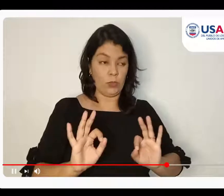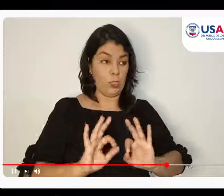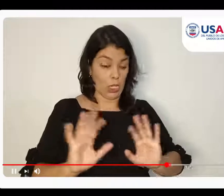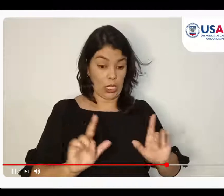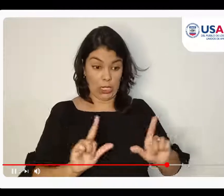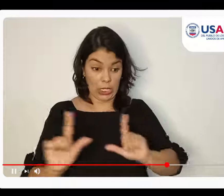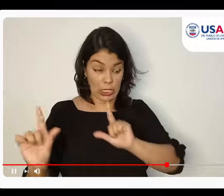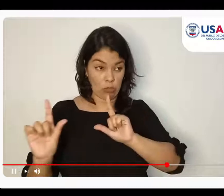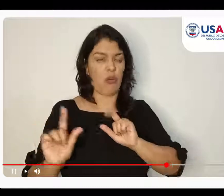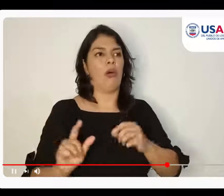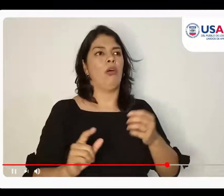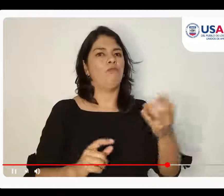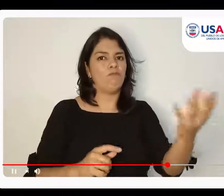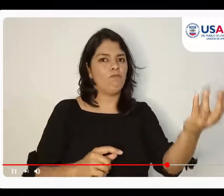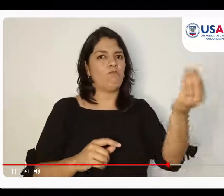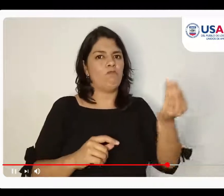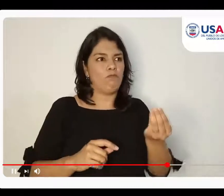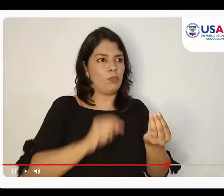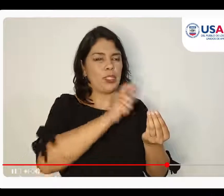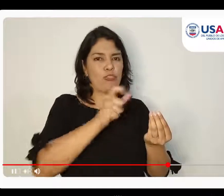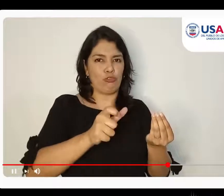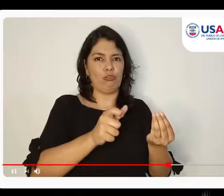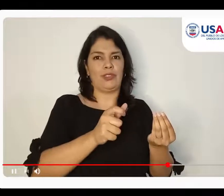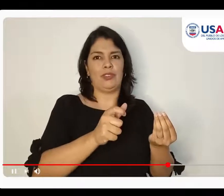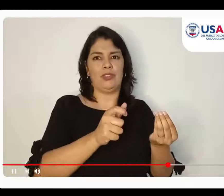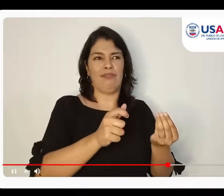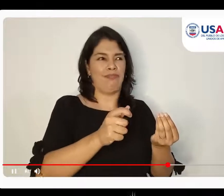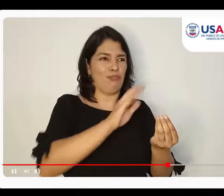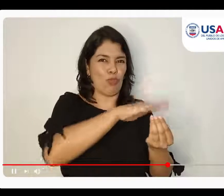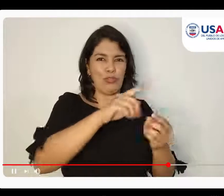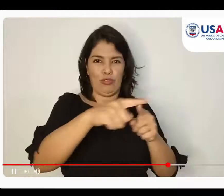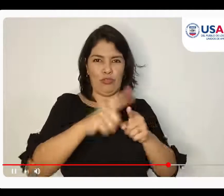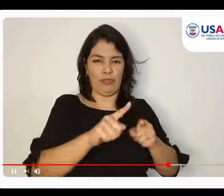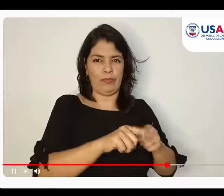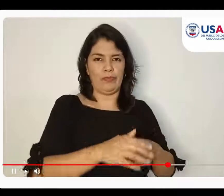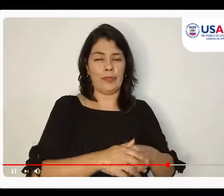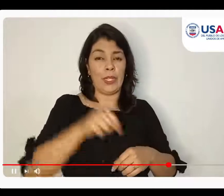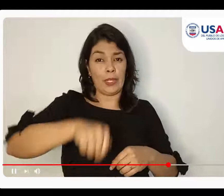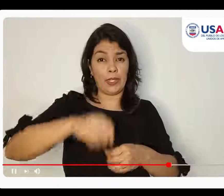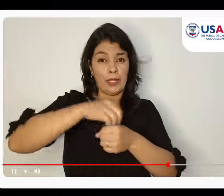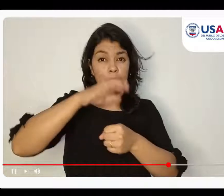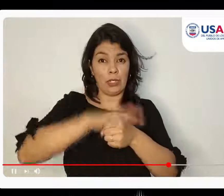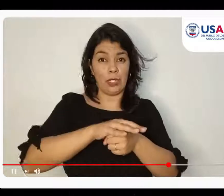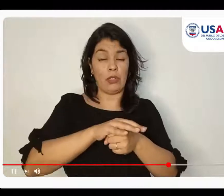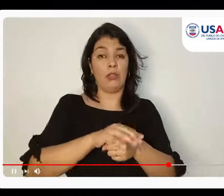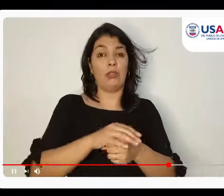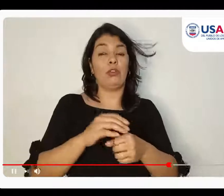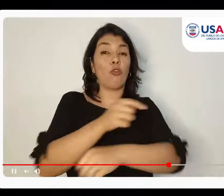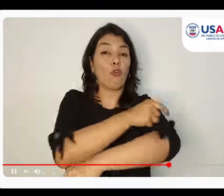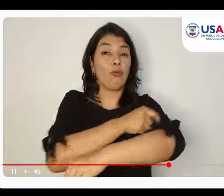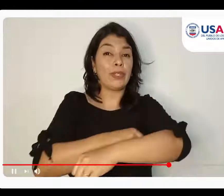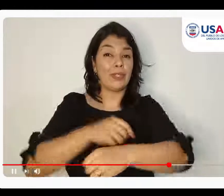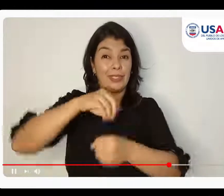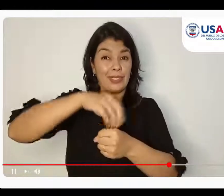con diferentes grupos poblacionales. Específicamente, el Comité de Discapacidad del Distrito ha sido invitado a